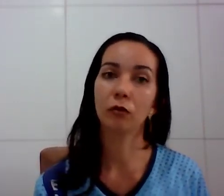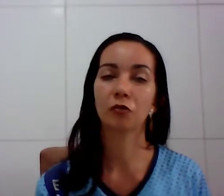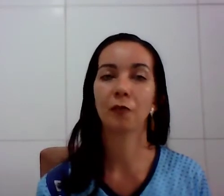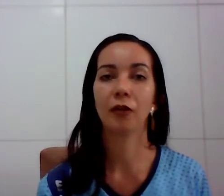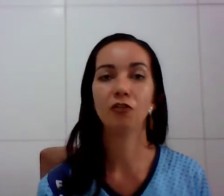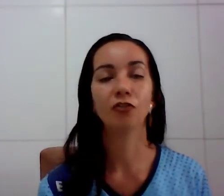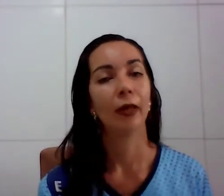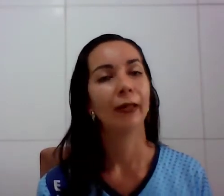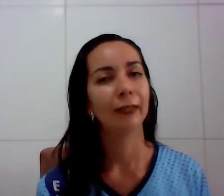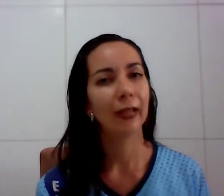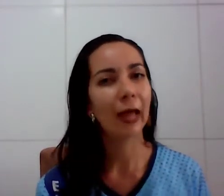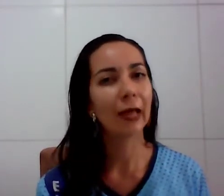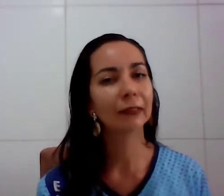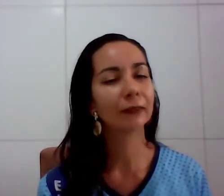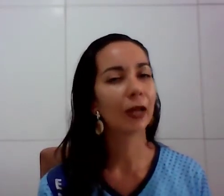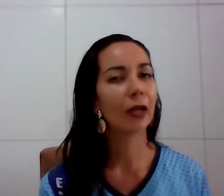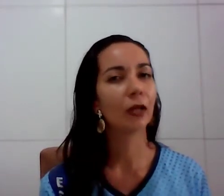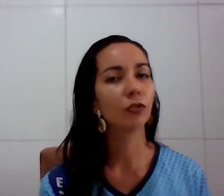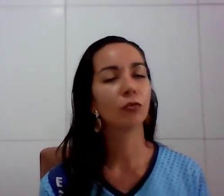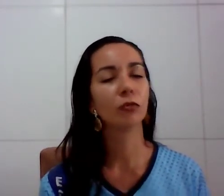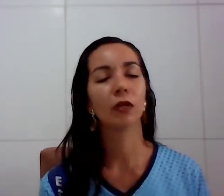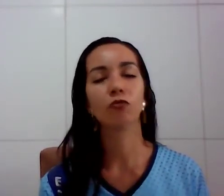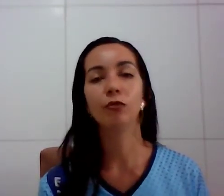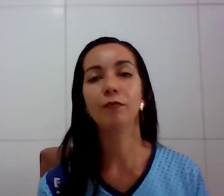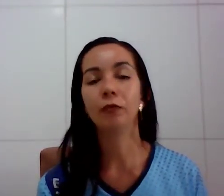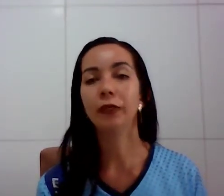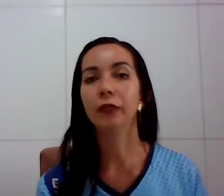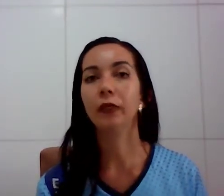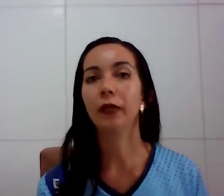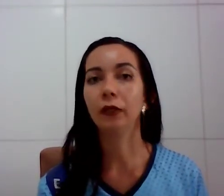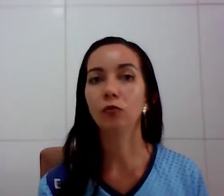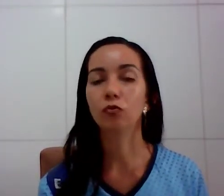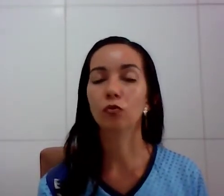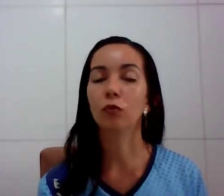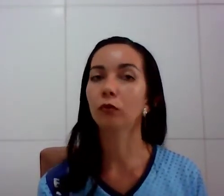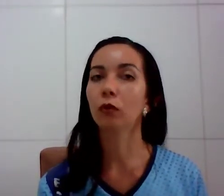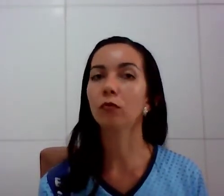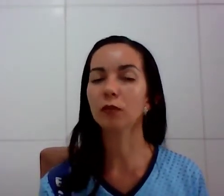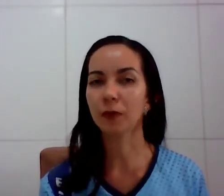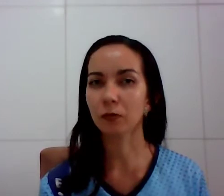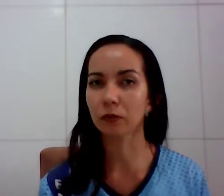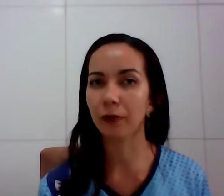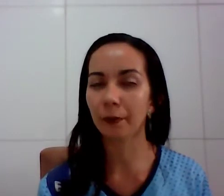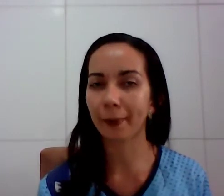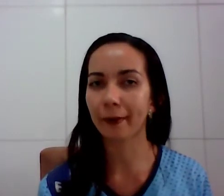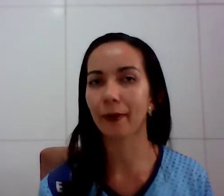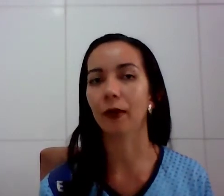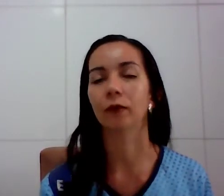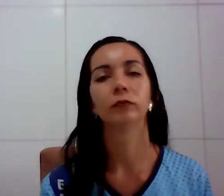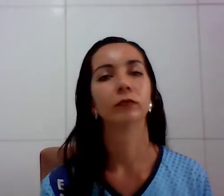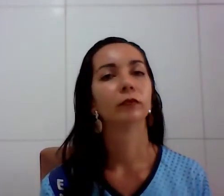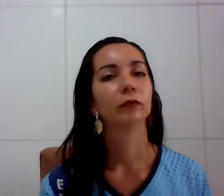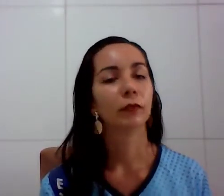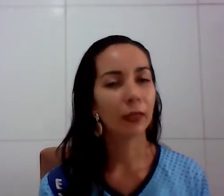nosso país lá atrás, nos anos de 1500, quando algumas pessoas vieram para cá. Quem